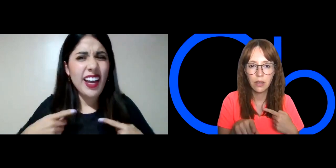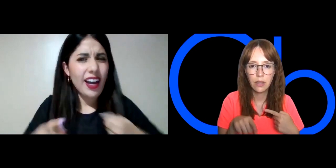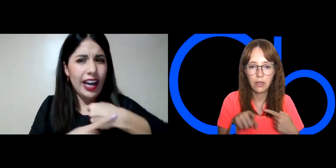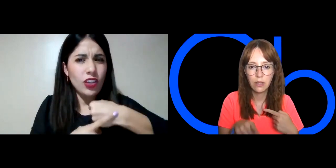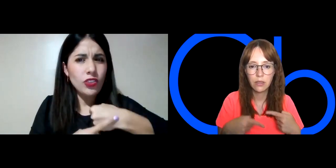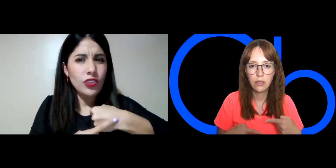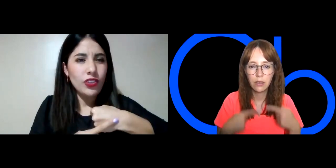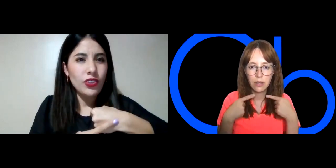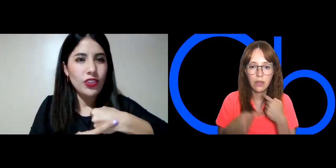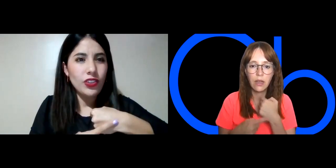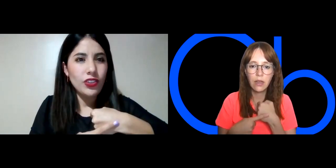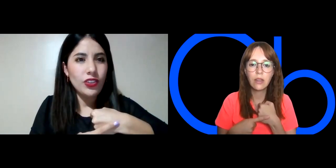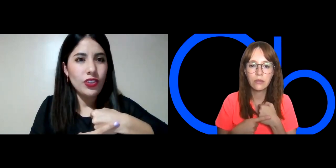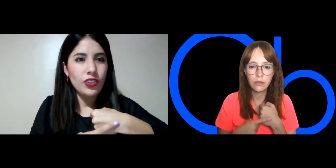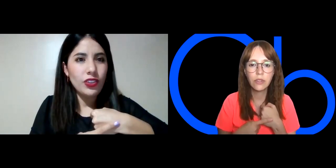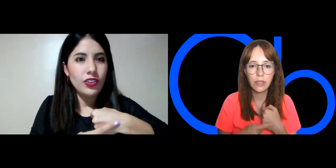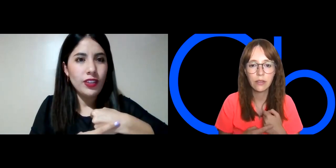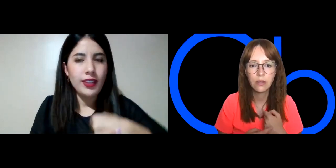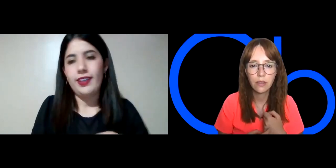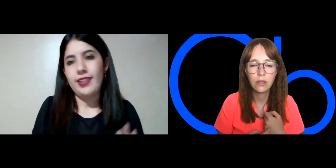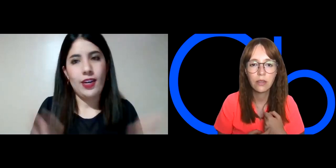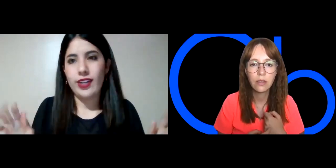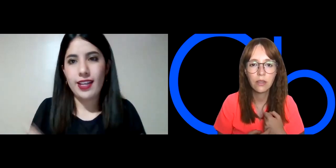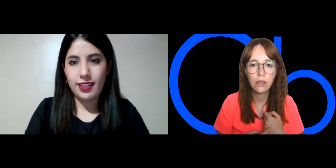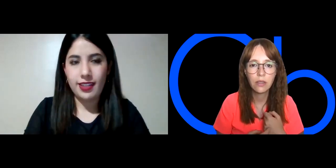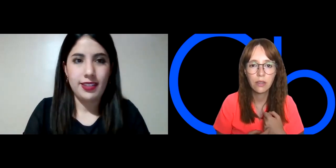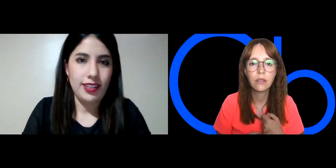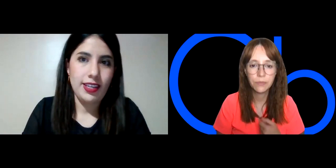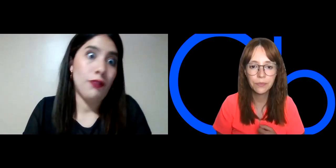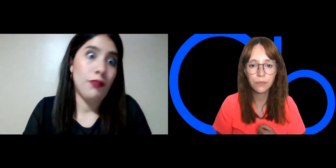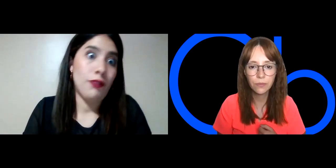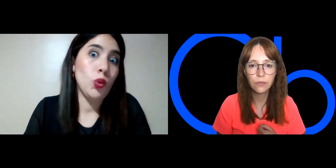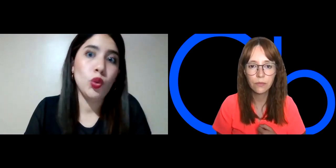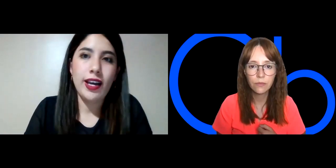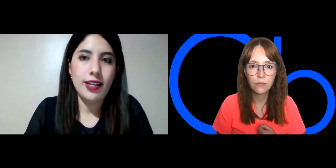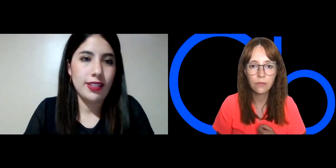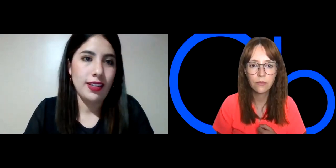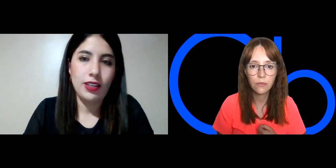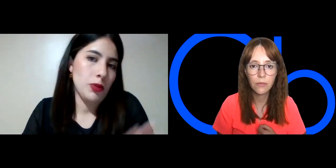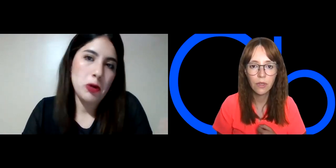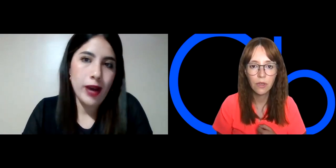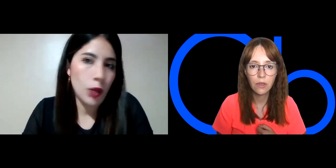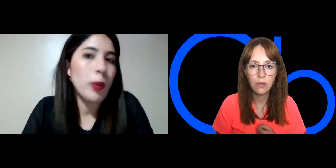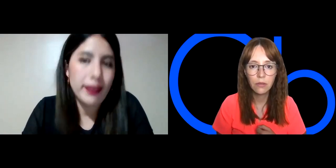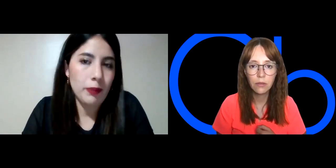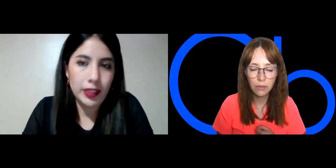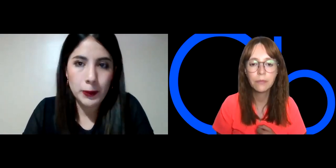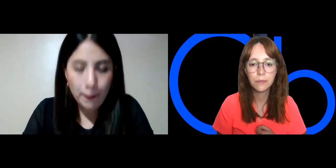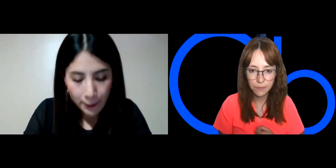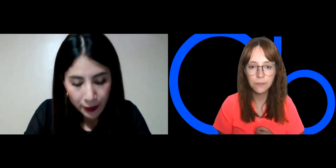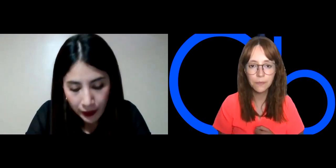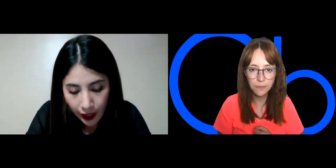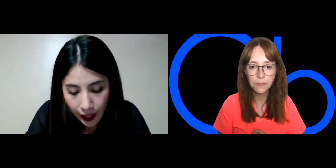alergia algo? Algo. Ok. Ya nos dirá si a frutas o algún